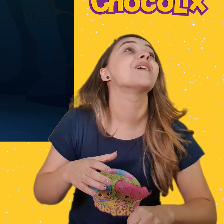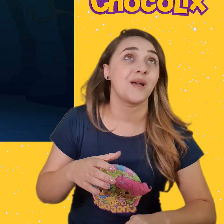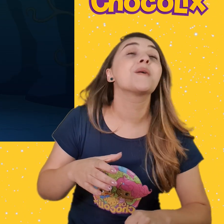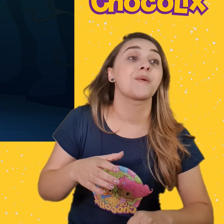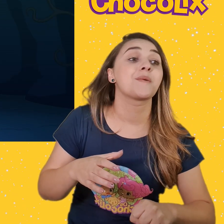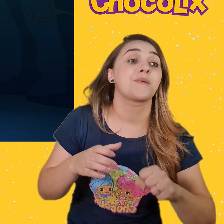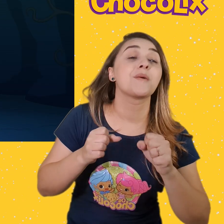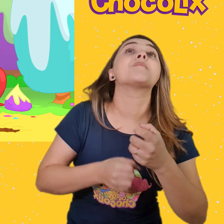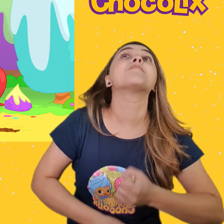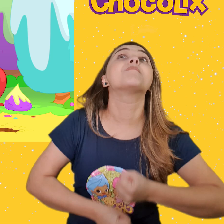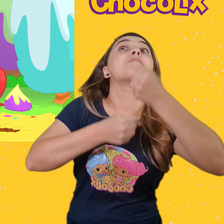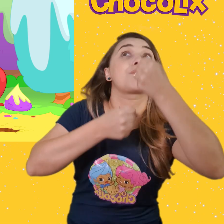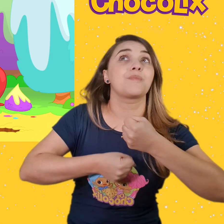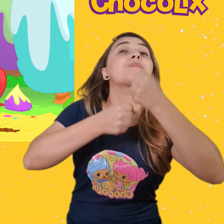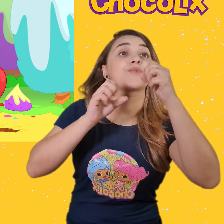Podem me puxar.